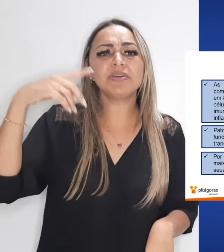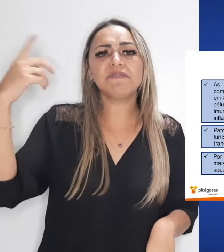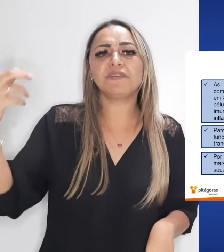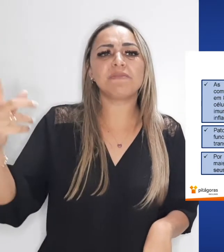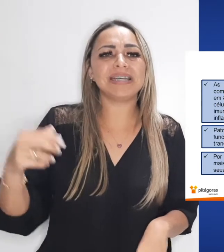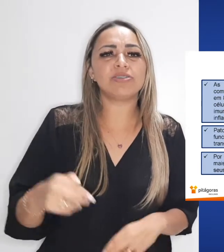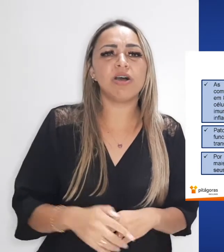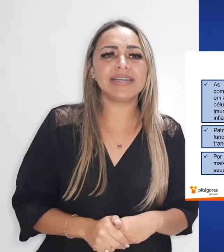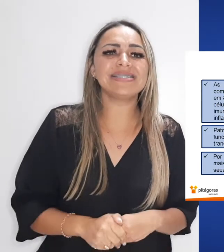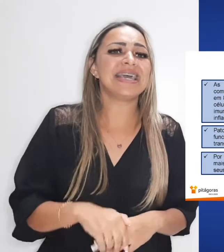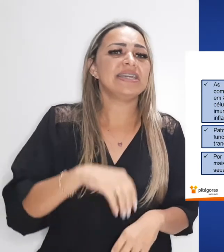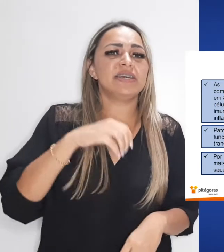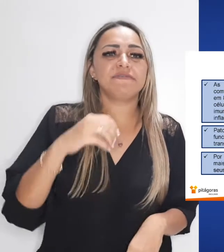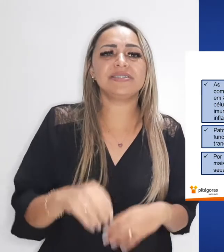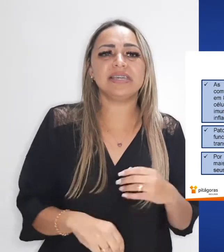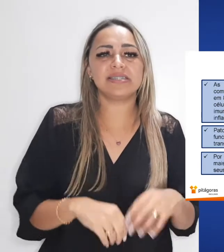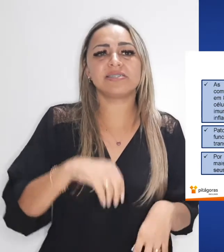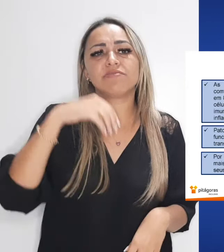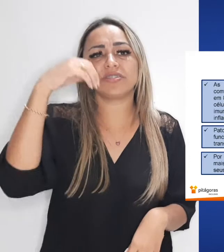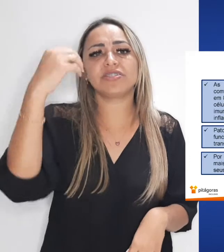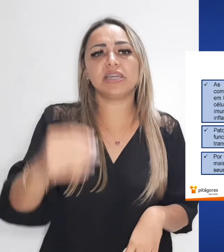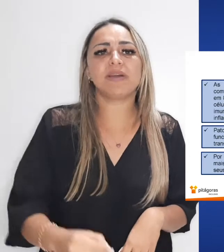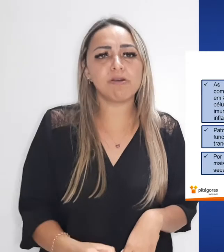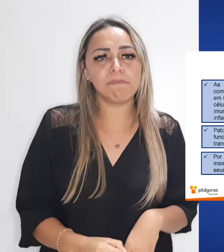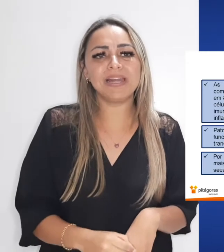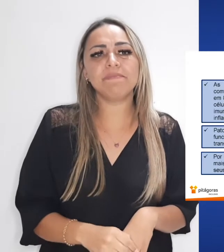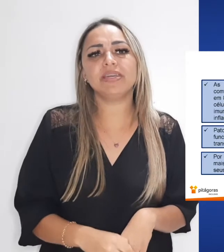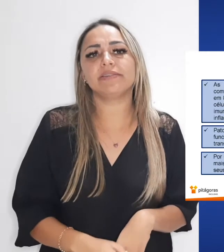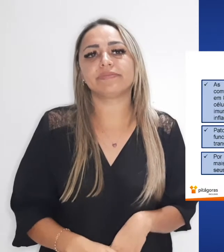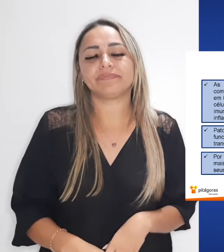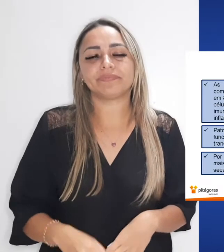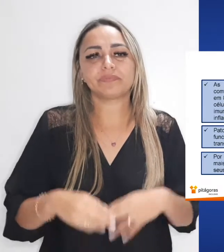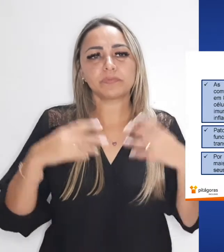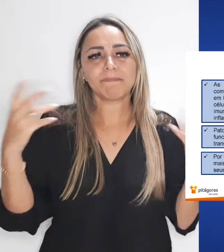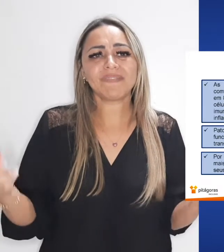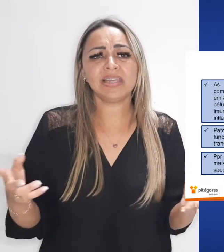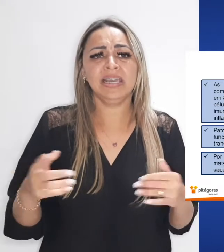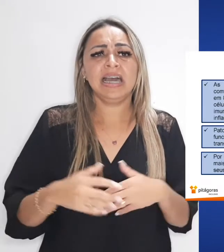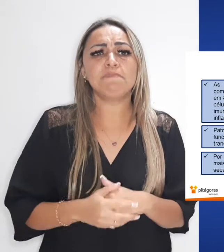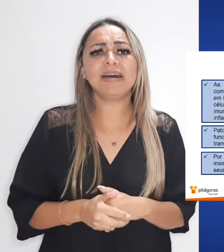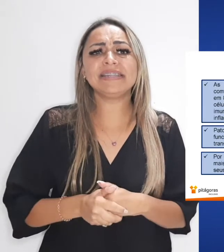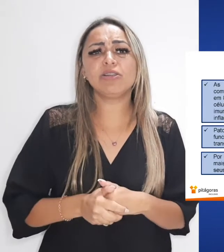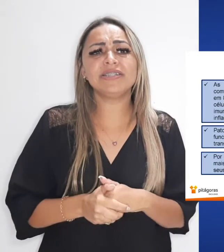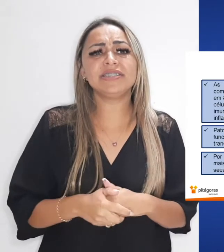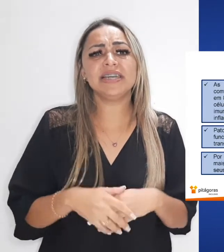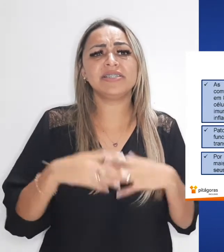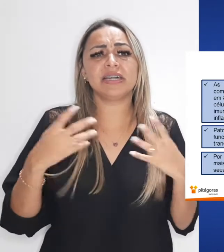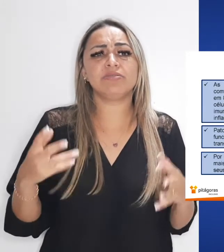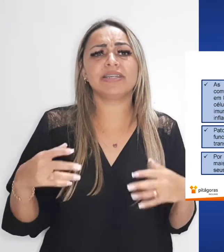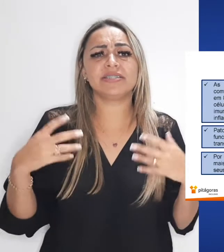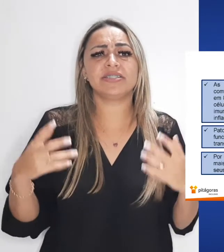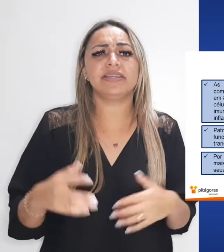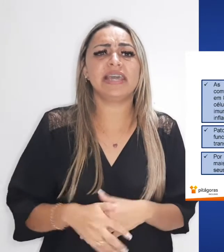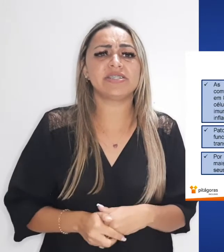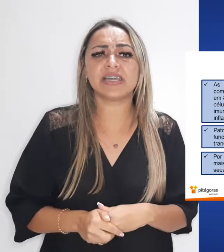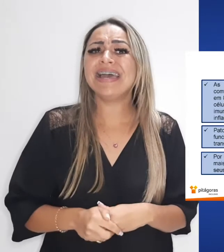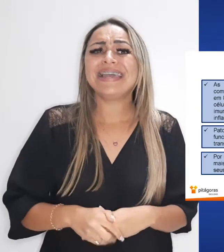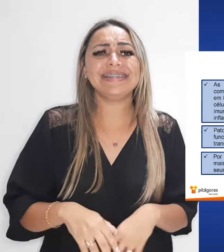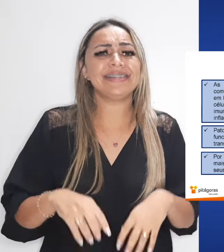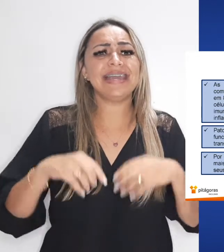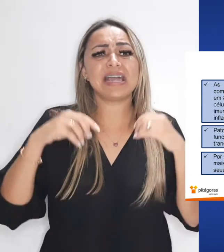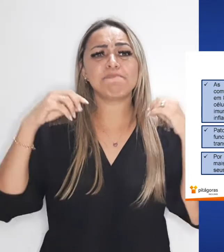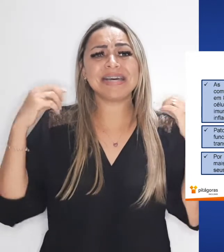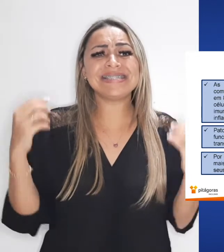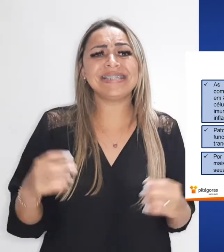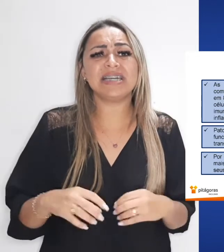de autoinflamatórias e deficiências do sistema complemento. A patologia é de natureza genética